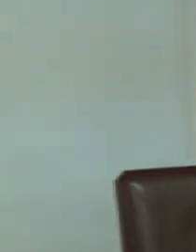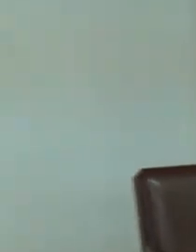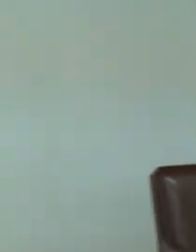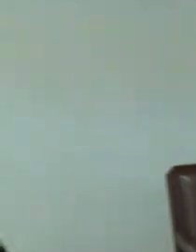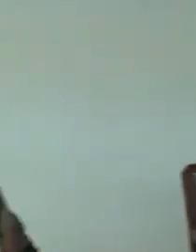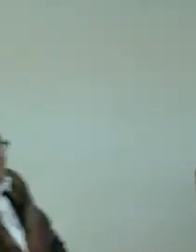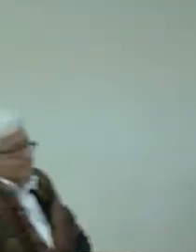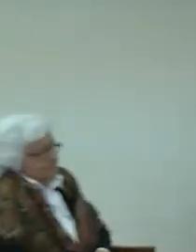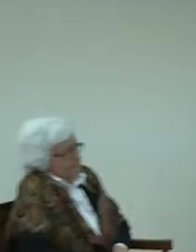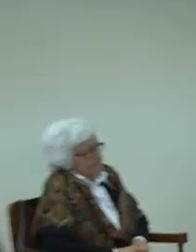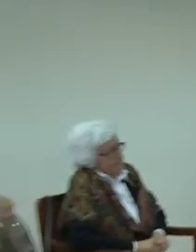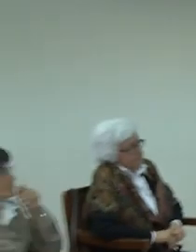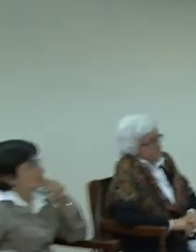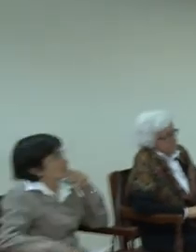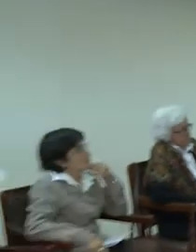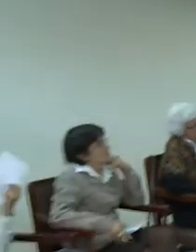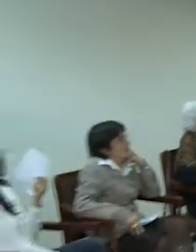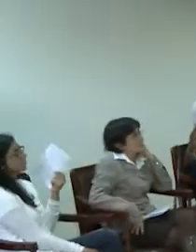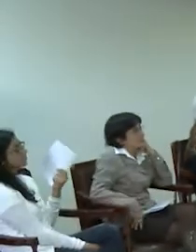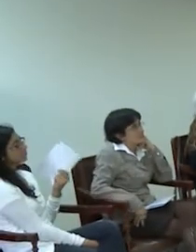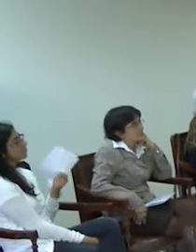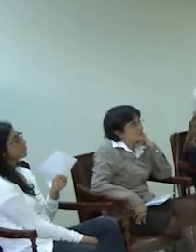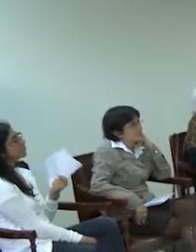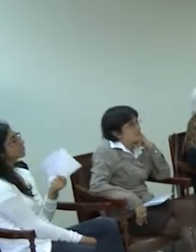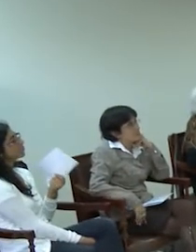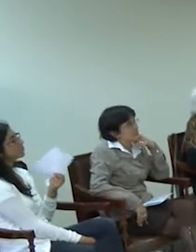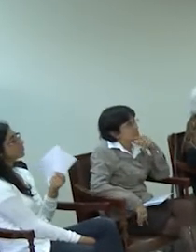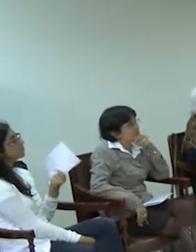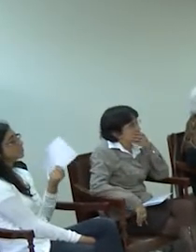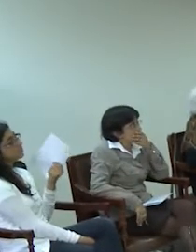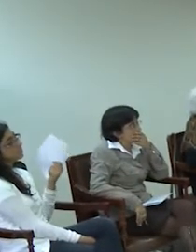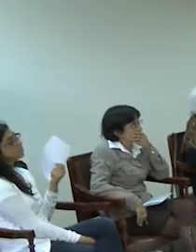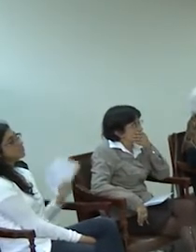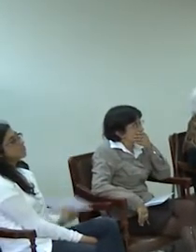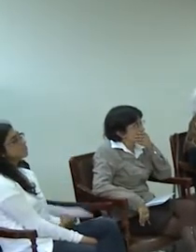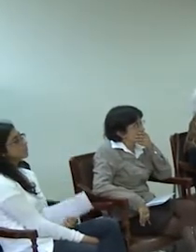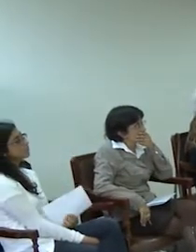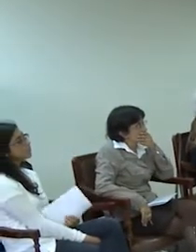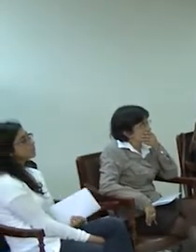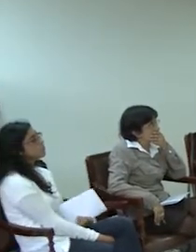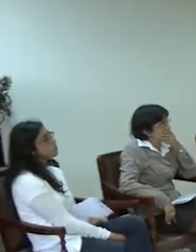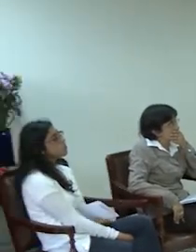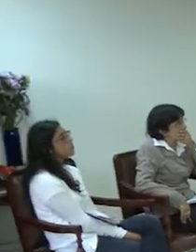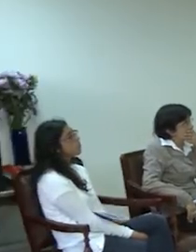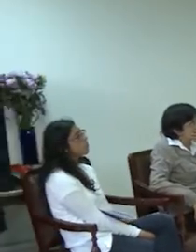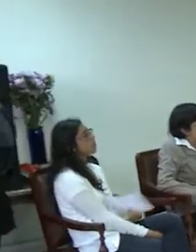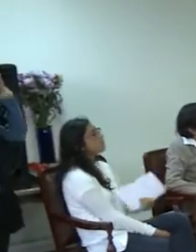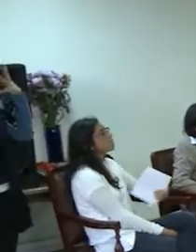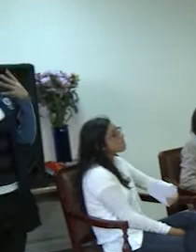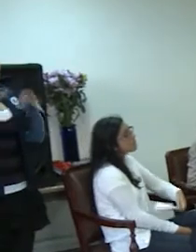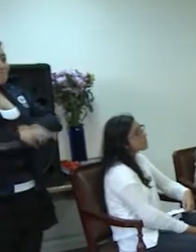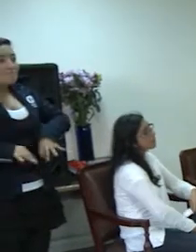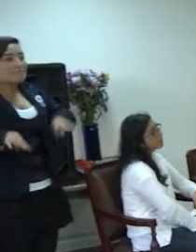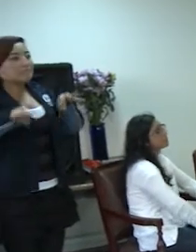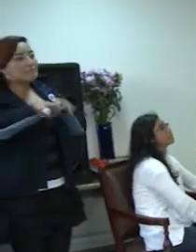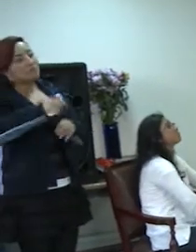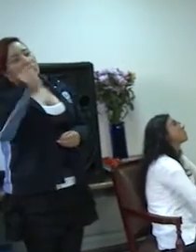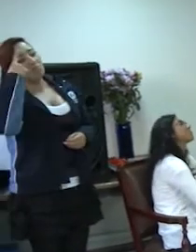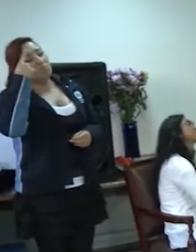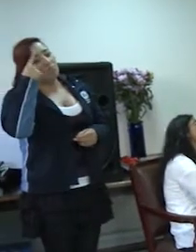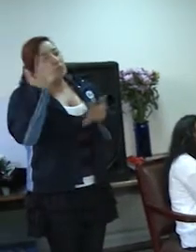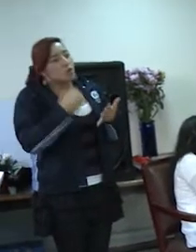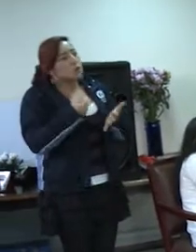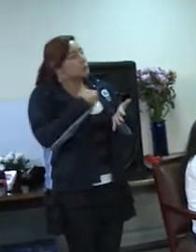Gracias. Y recurriendo a los grandes maestros, vale la pena pensar un poco en esa